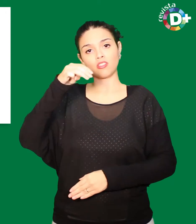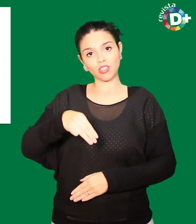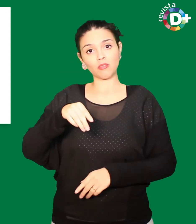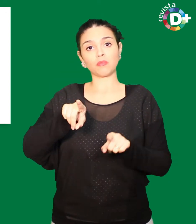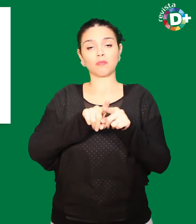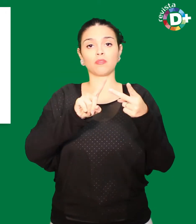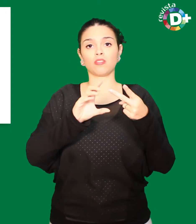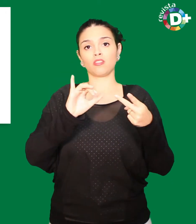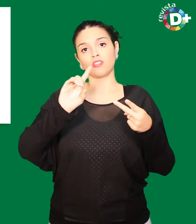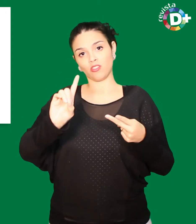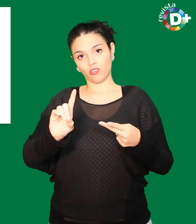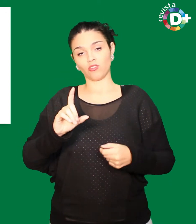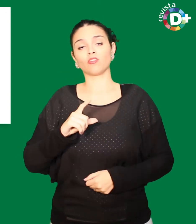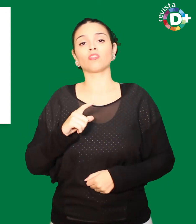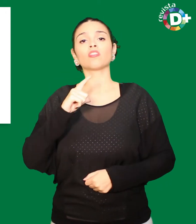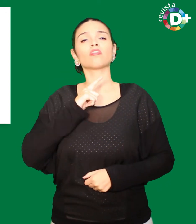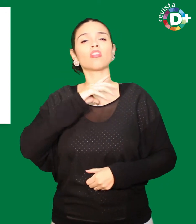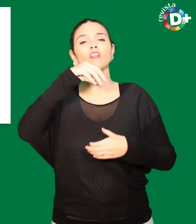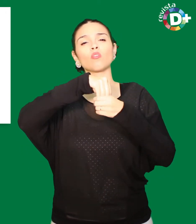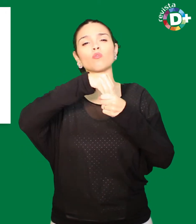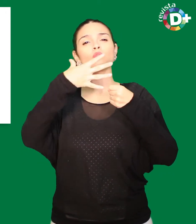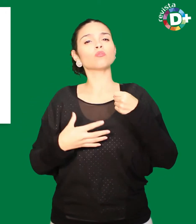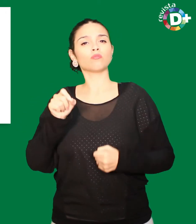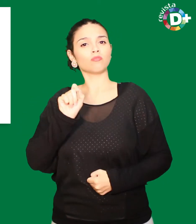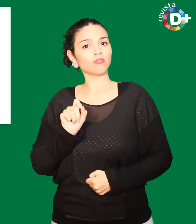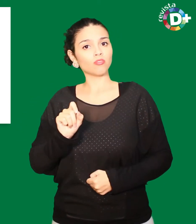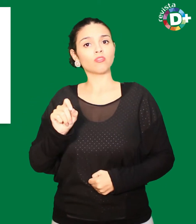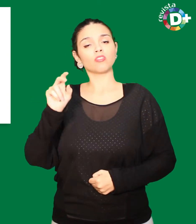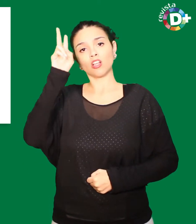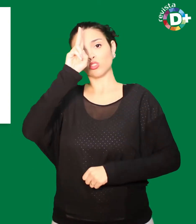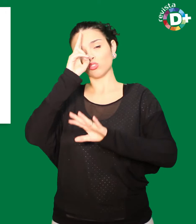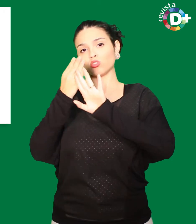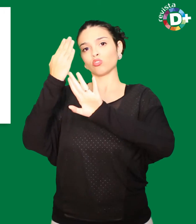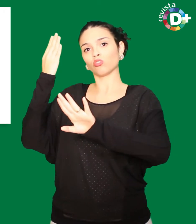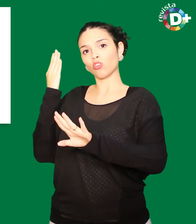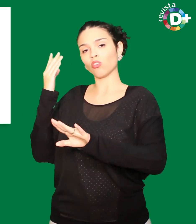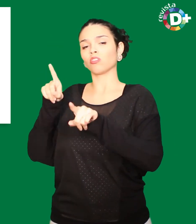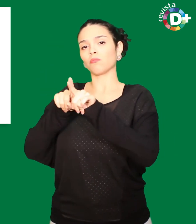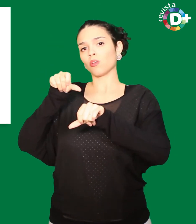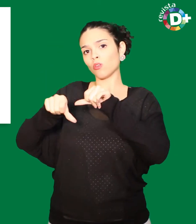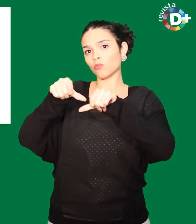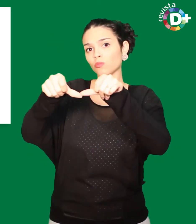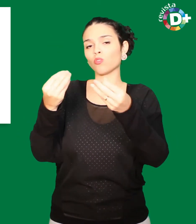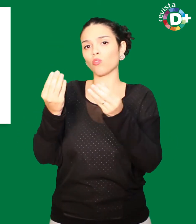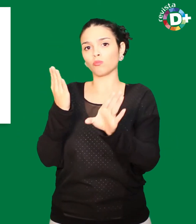e SID. O módulo terá o seguinte conteúdo: aspectos históricos, mudanças no manual diagnóstico